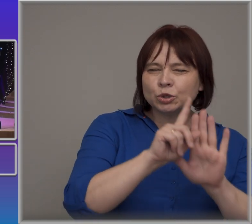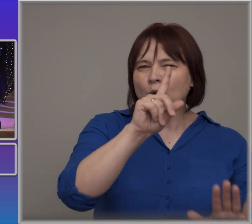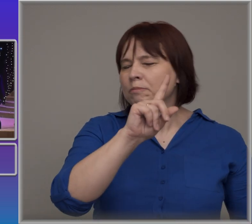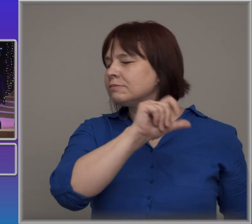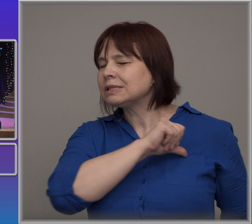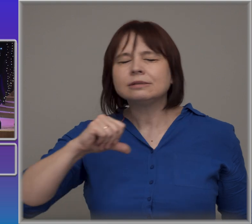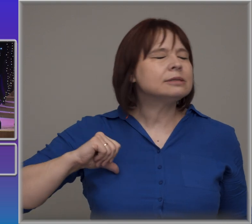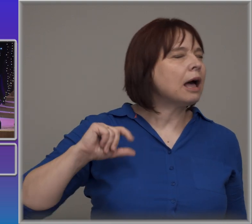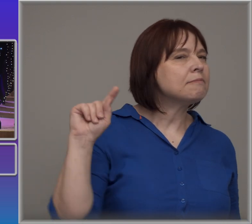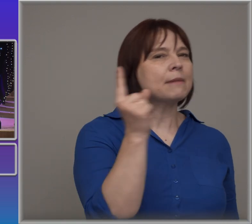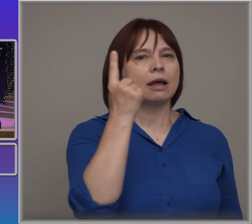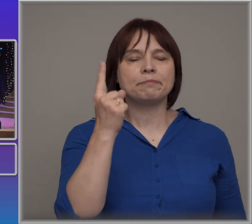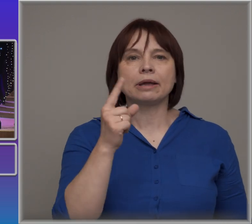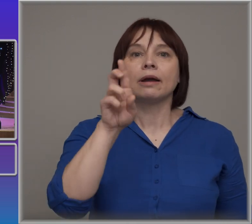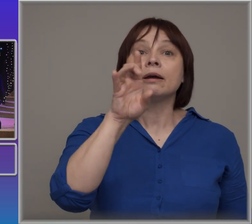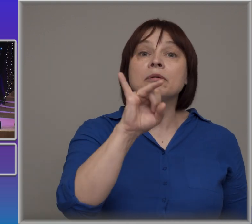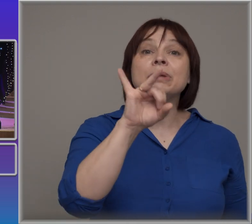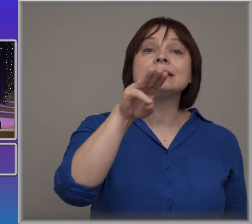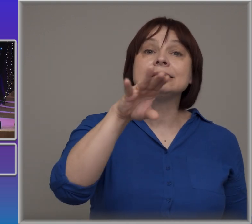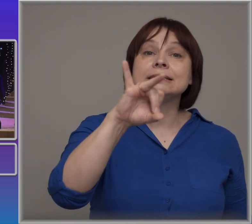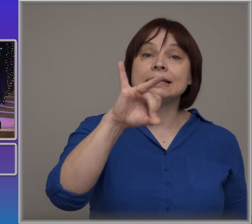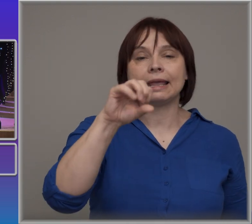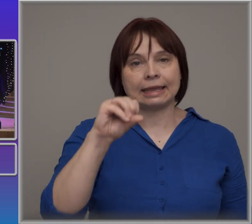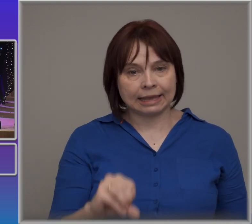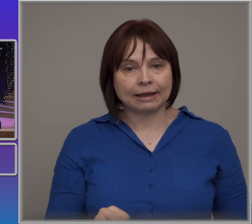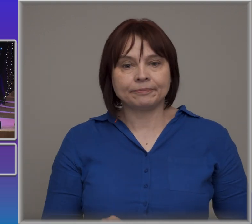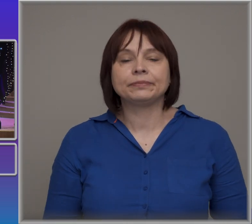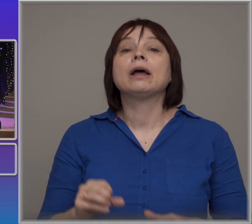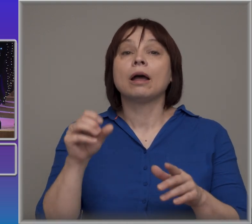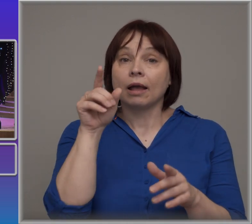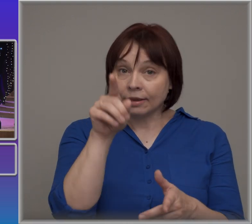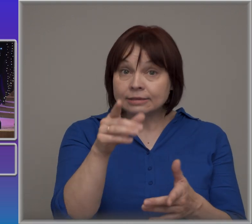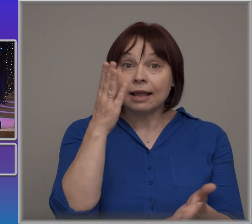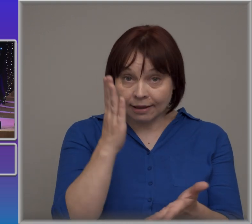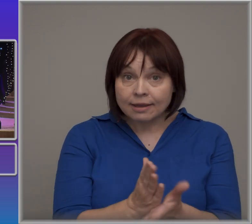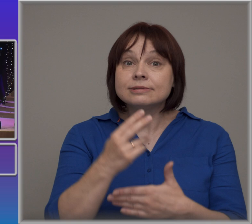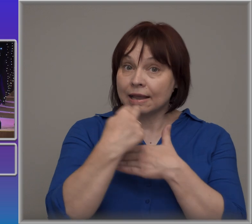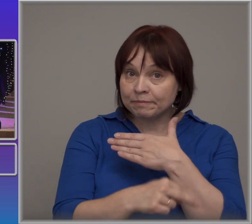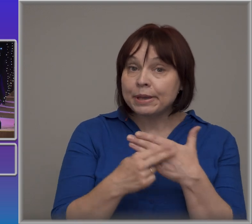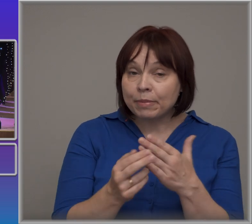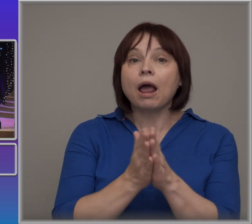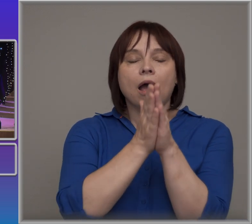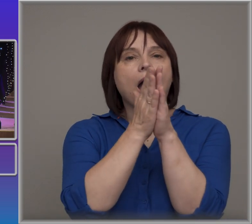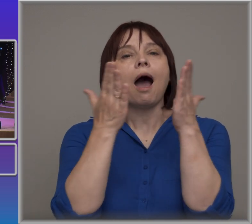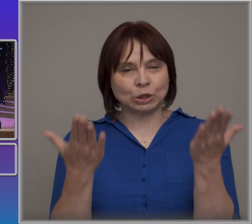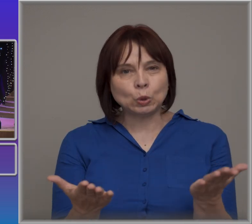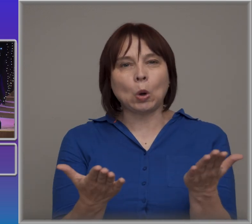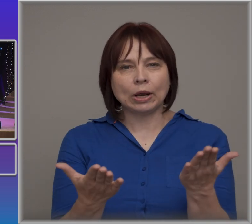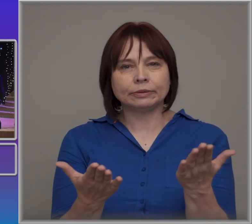мы сегодня будем говорить о 5-м Евангелии, мы будем сегодня говорить о призвании верующих людей. Скажи слава